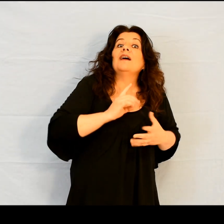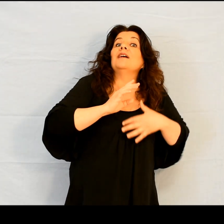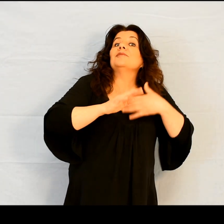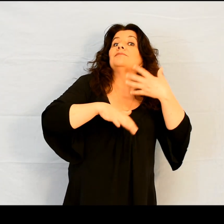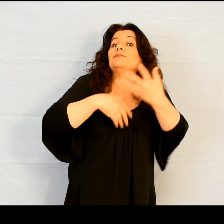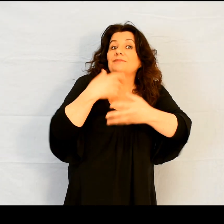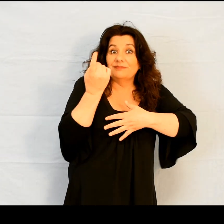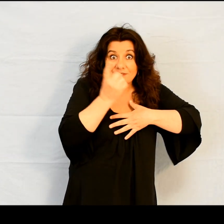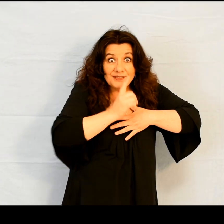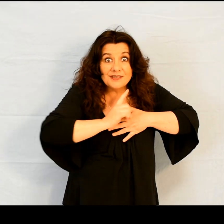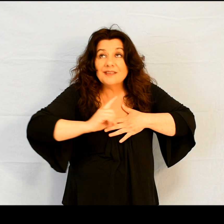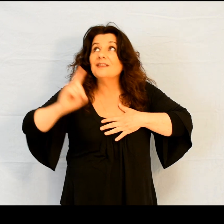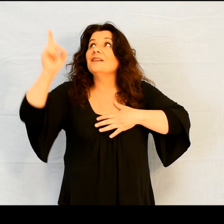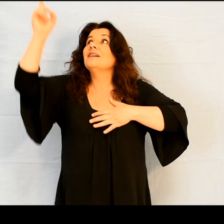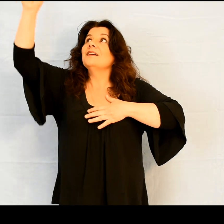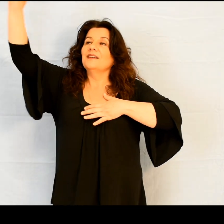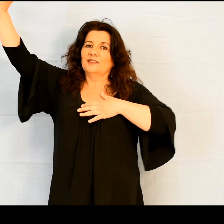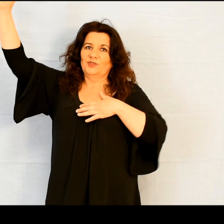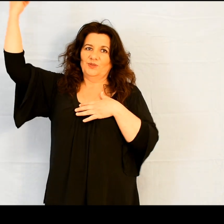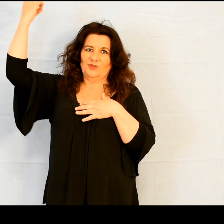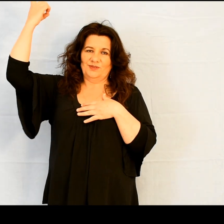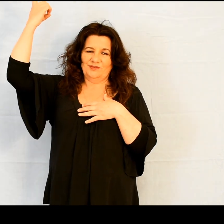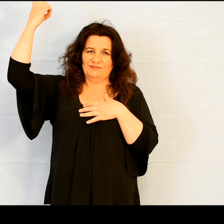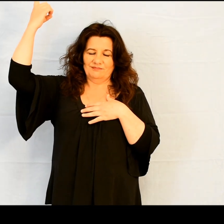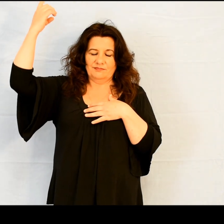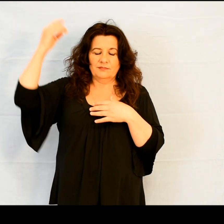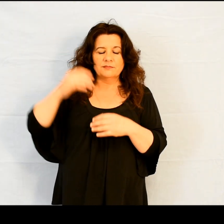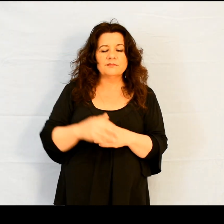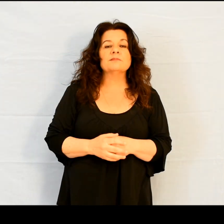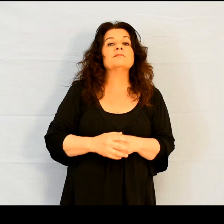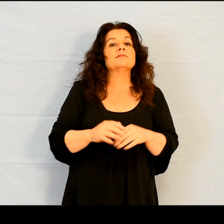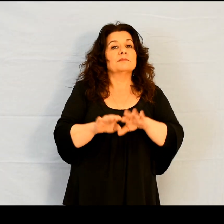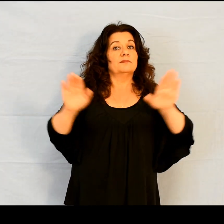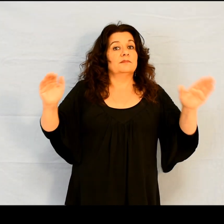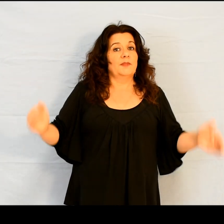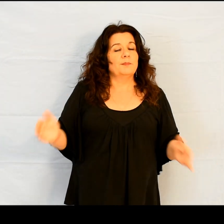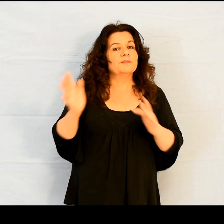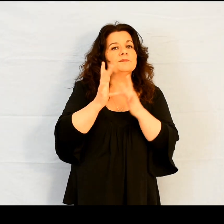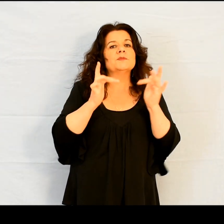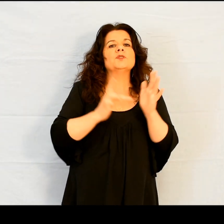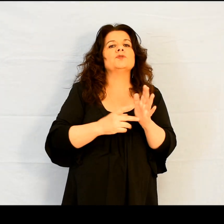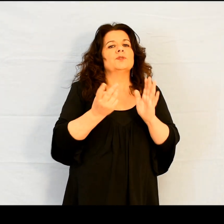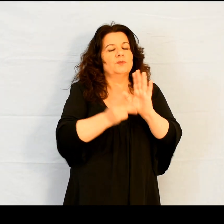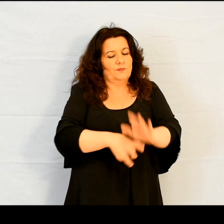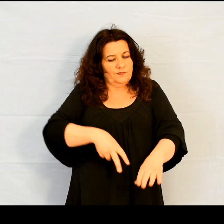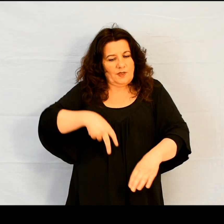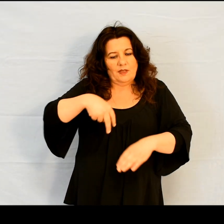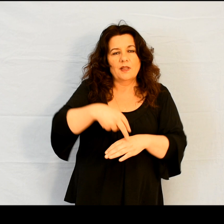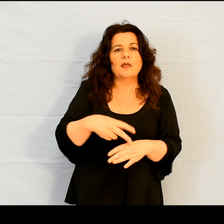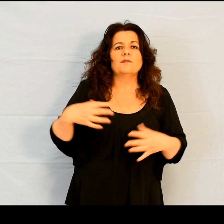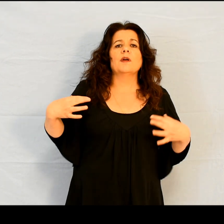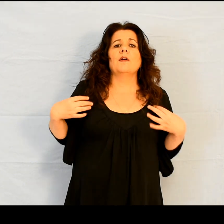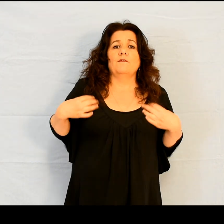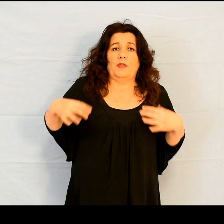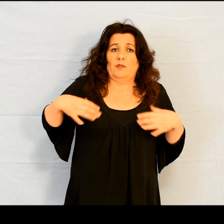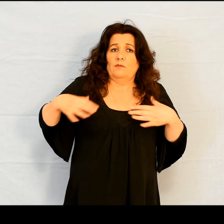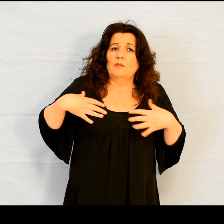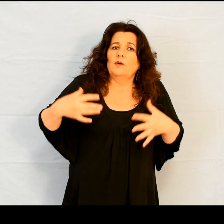se lève de table, dépose son vêtement et prend un linge qu'il se noue à